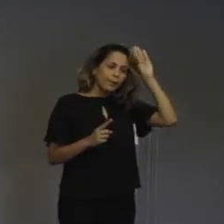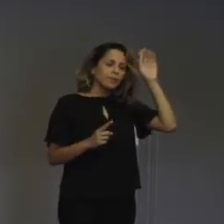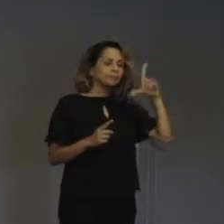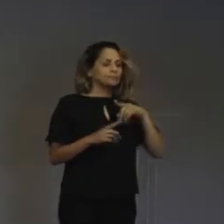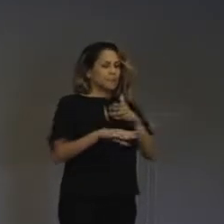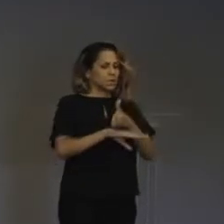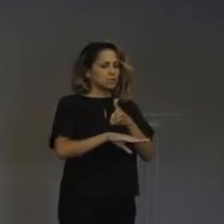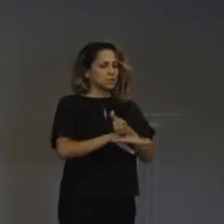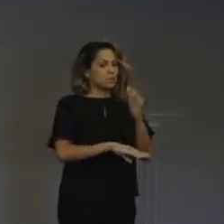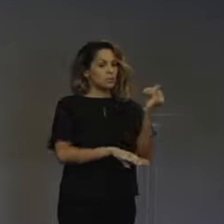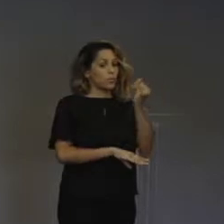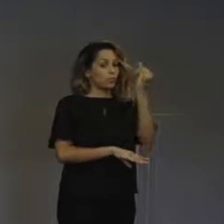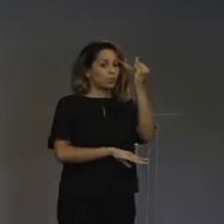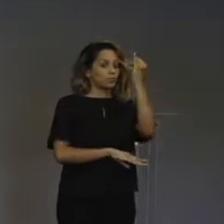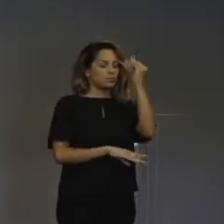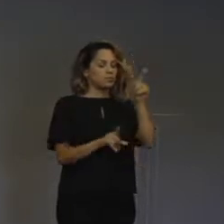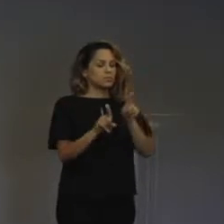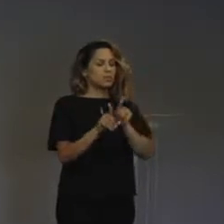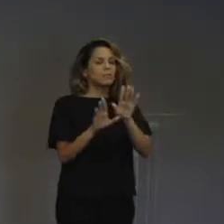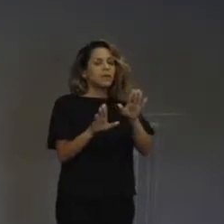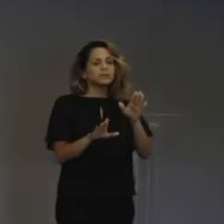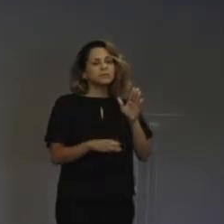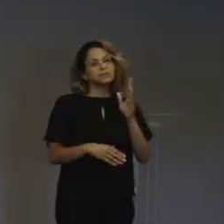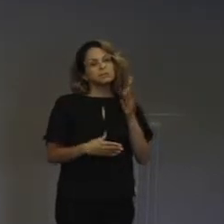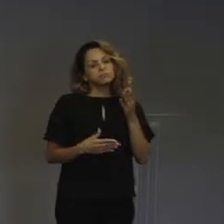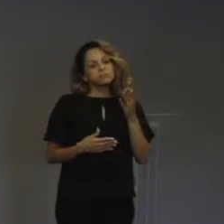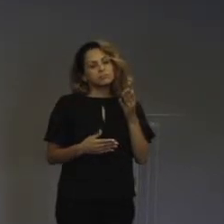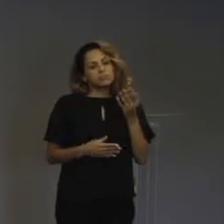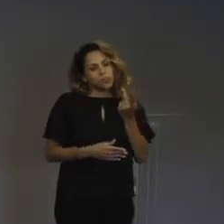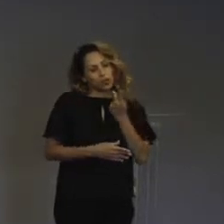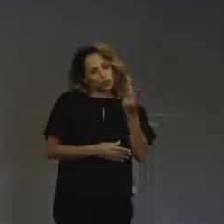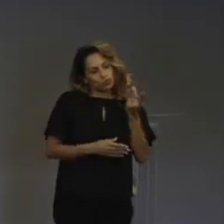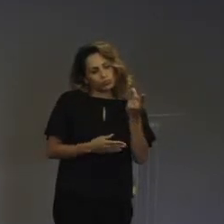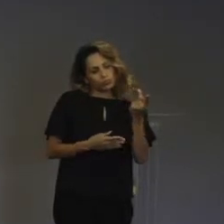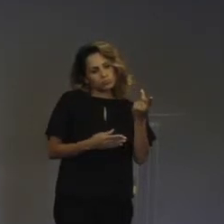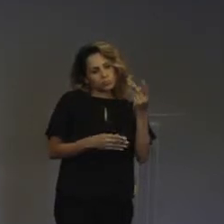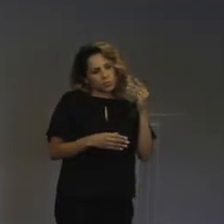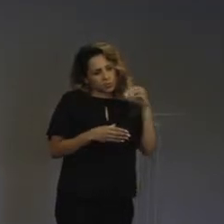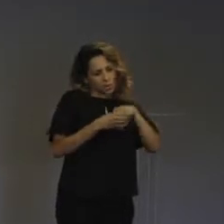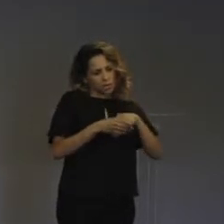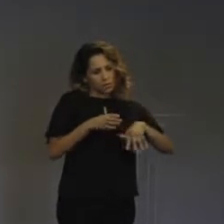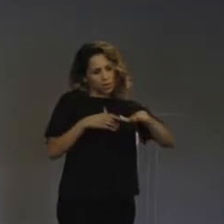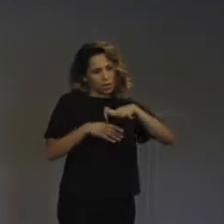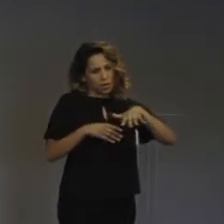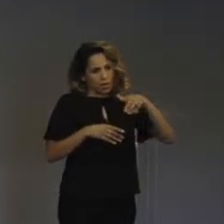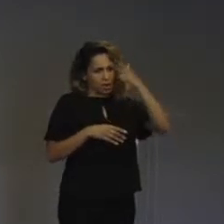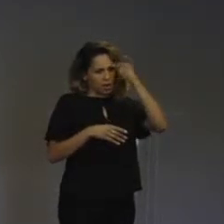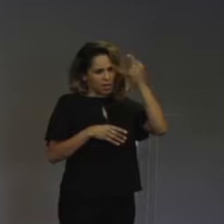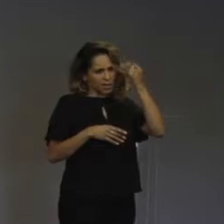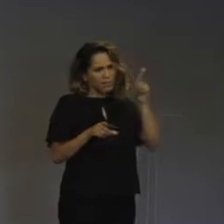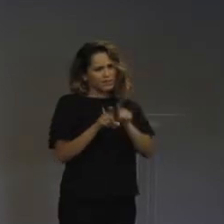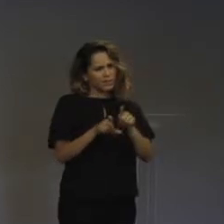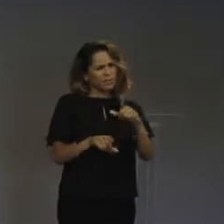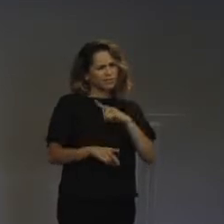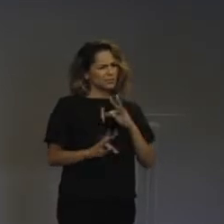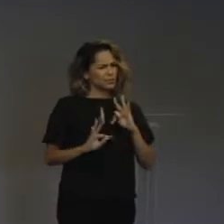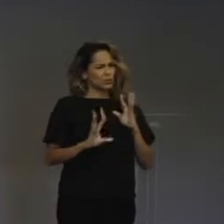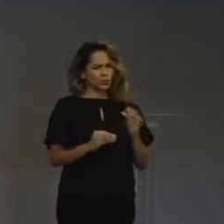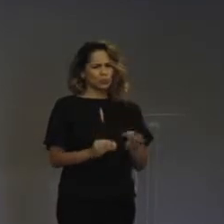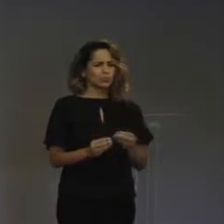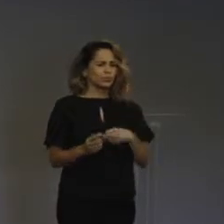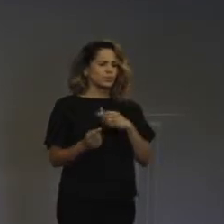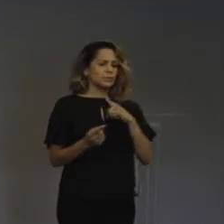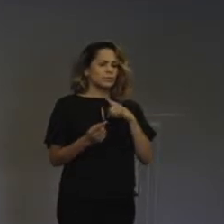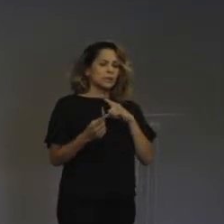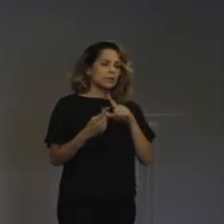da academia, talvez como colega, você concorde comigo, acho que a gente também tem de tudo, né? Então, tem desde uma academia que